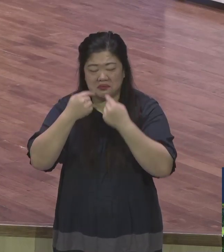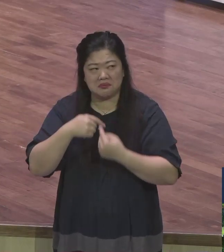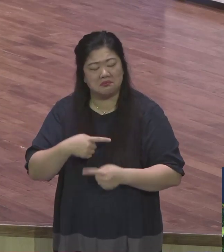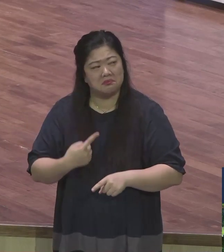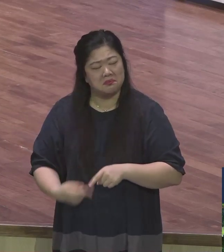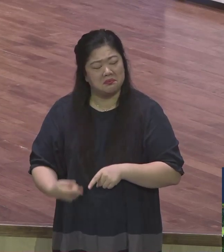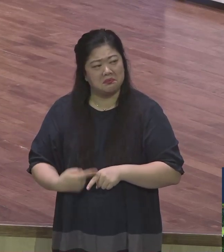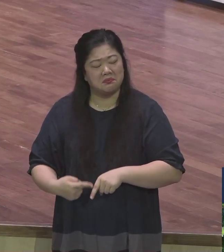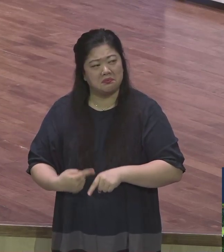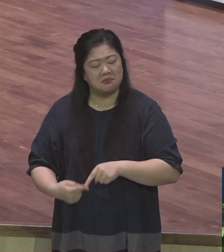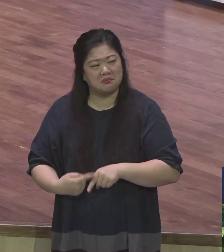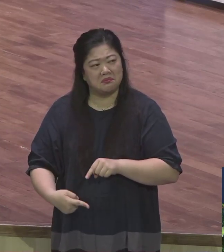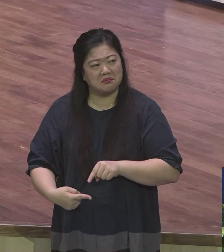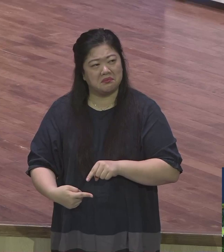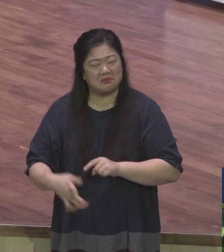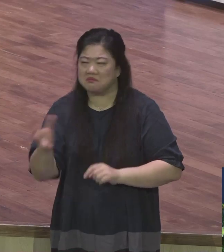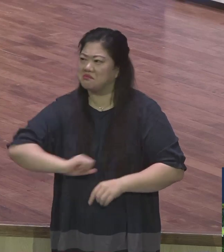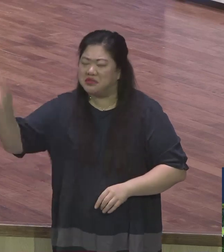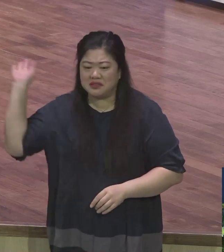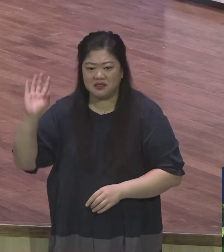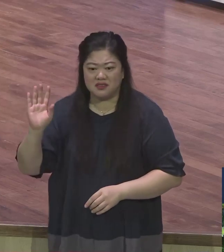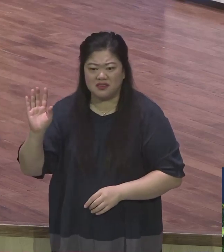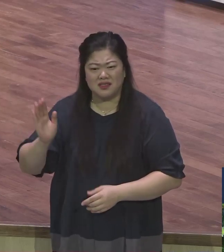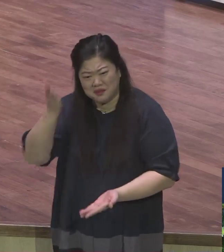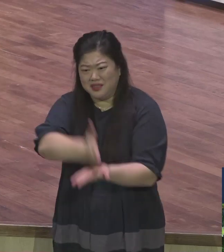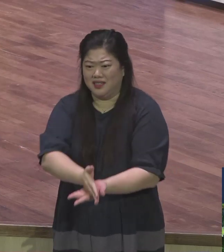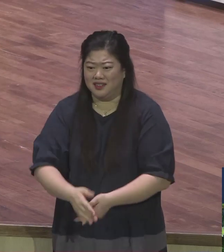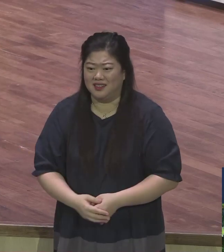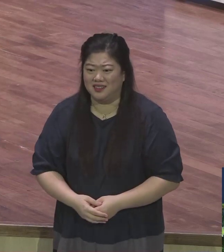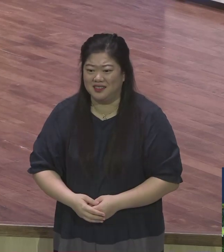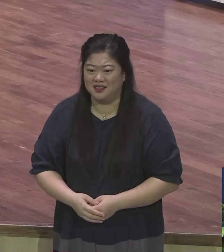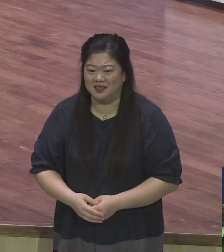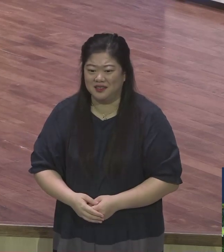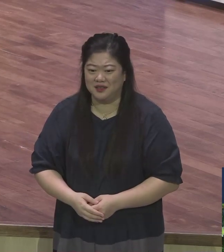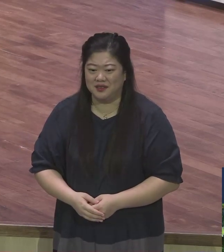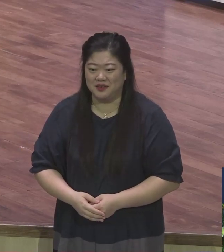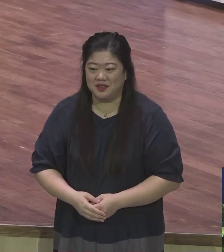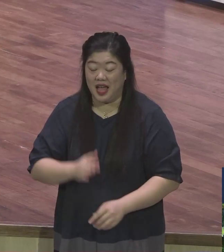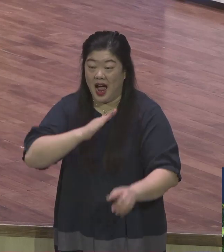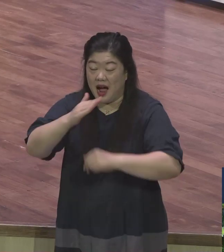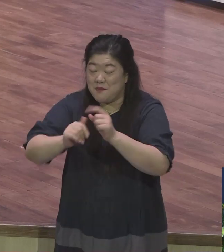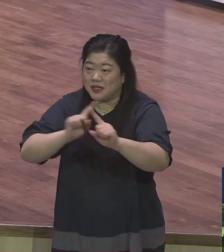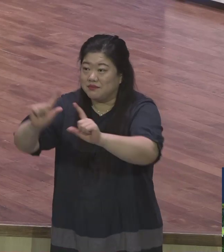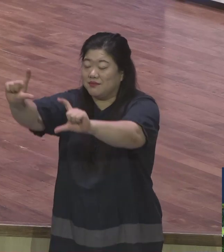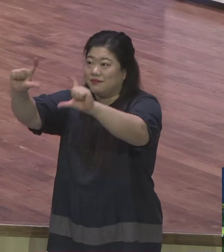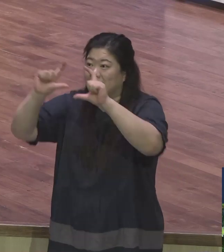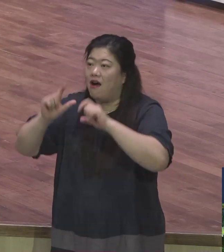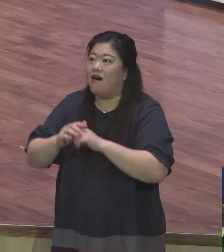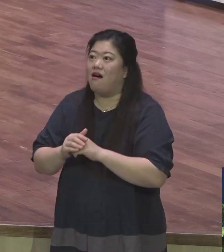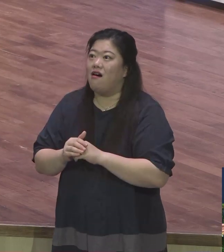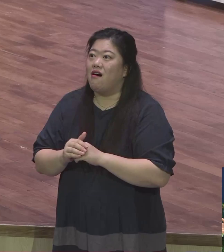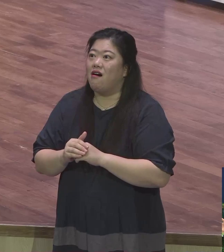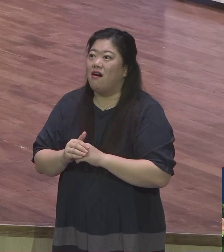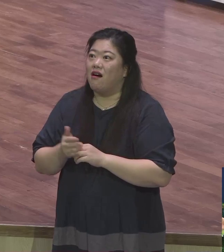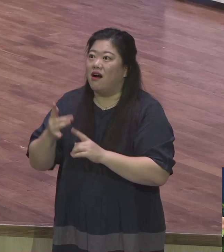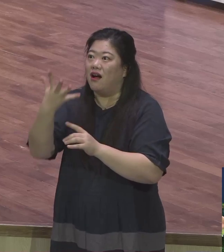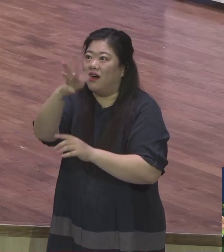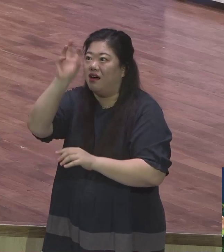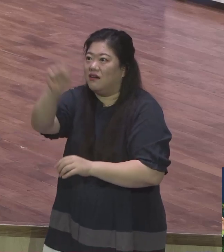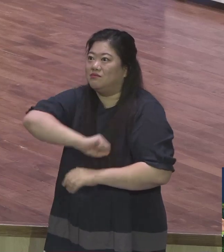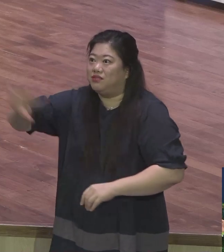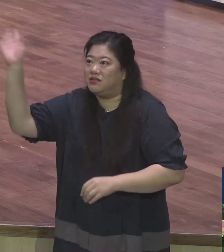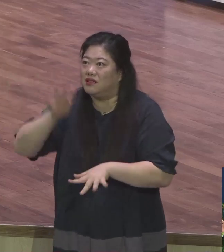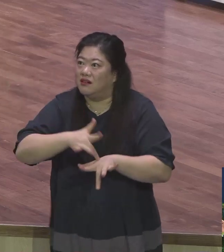그럼에도 불구하고 보세요. 하나님을 배신하고 마귀 따라가고 하나님 말씀 안 듣고 마귀와 친해지는 그런